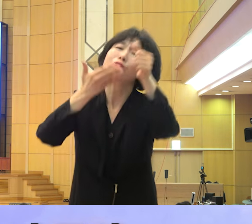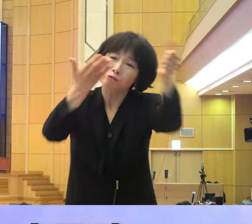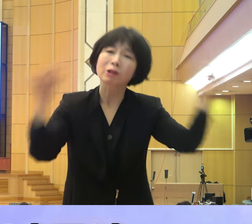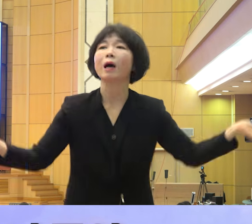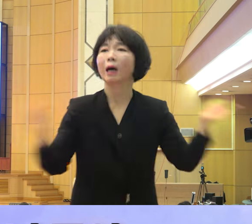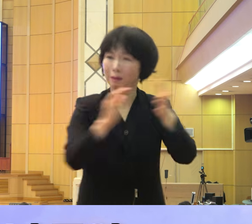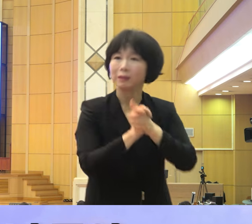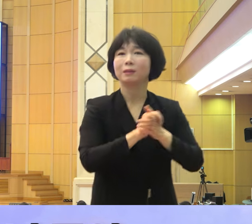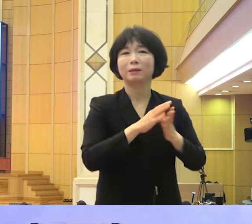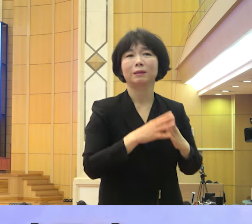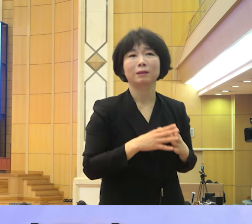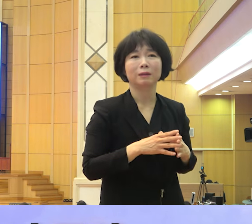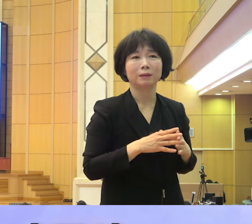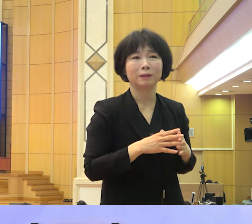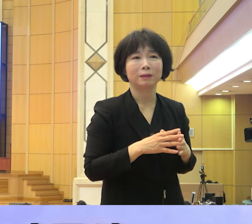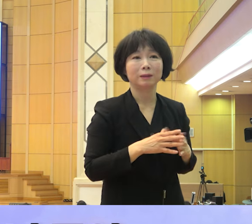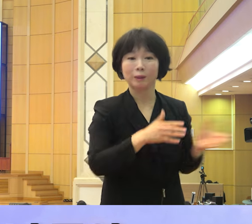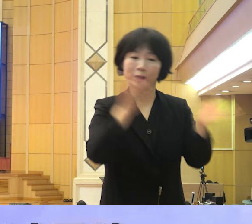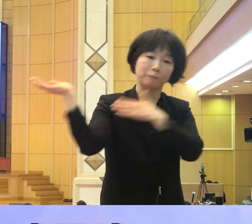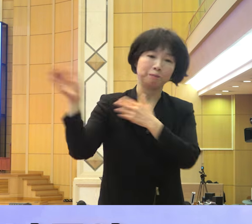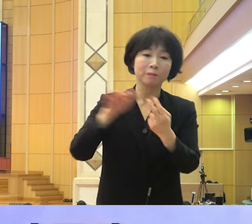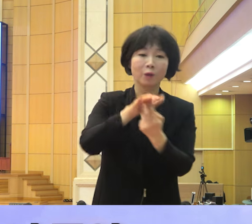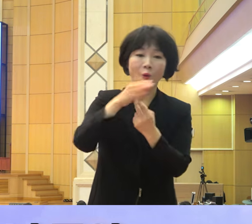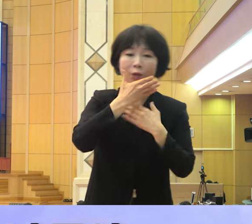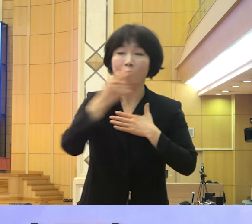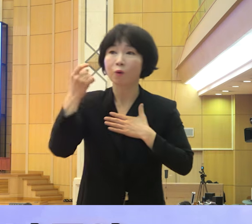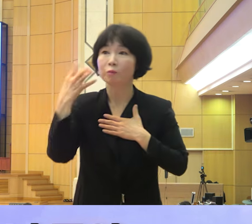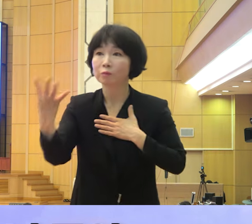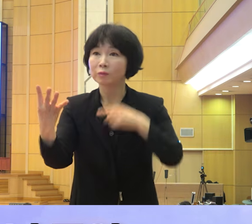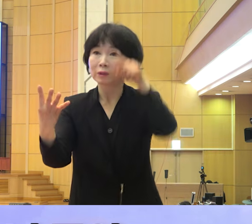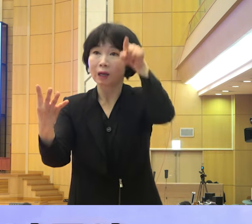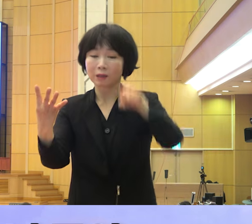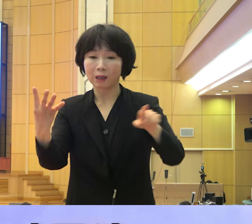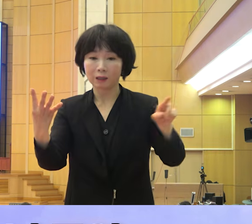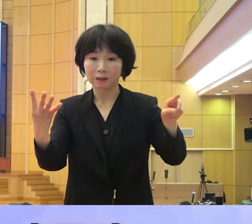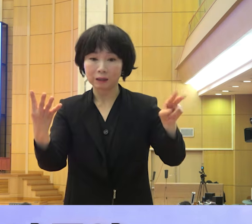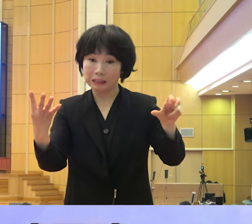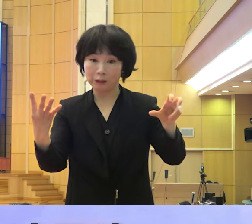거예요. 요한복음 4장 25절에 가보니까